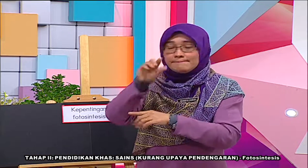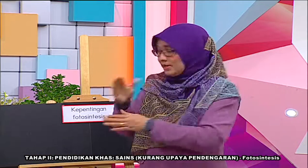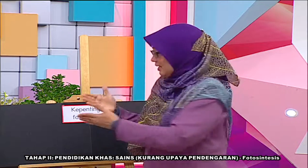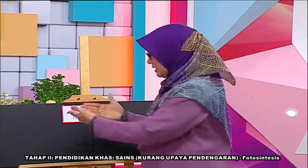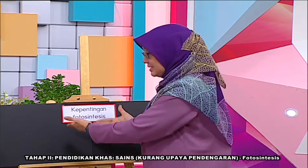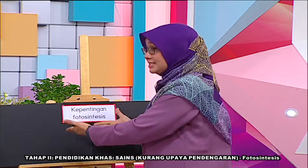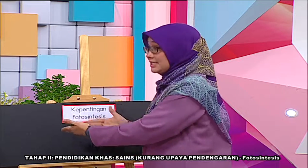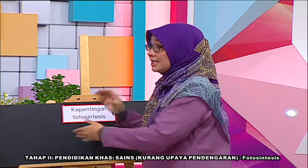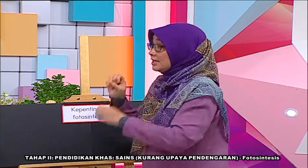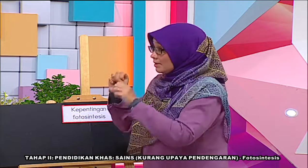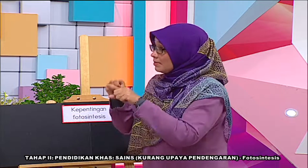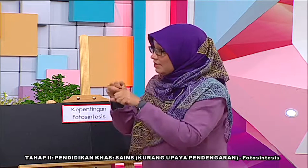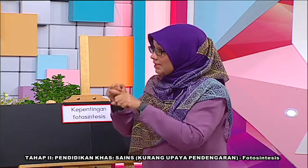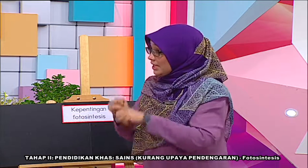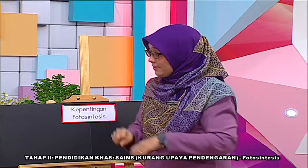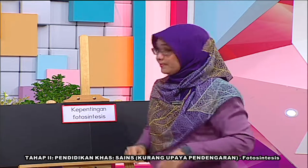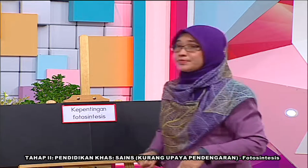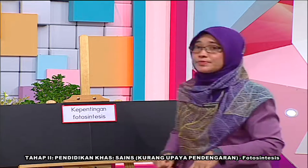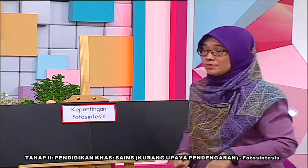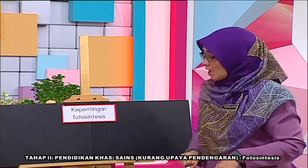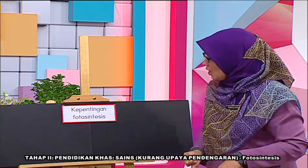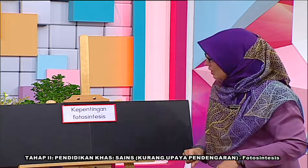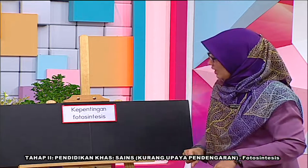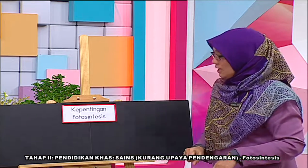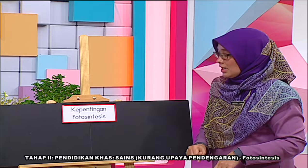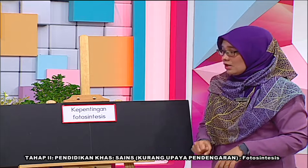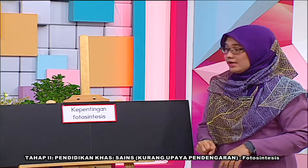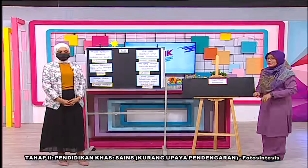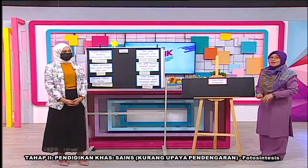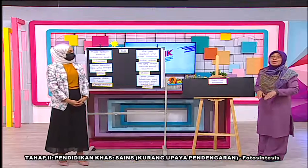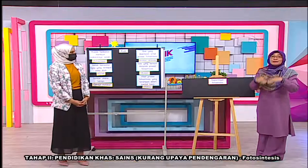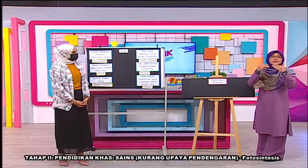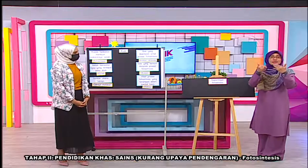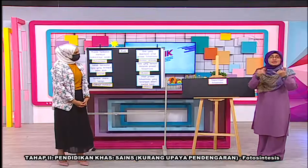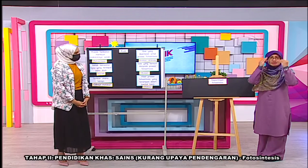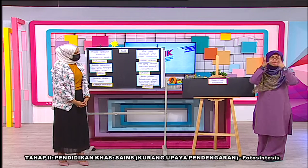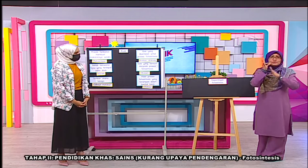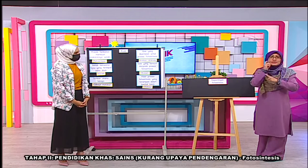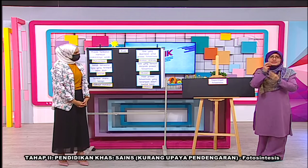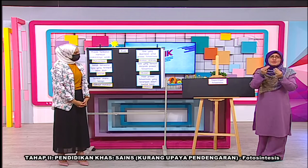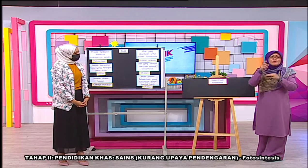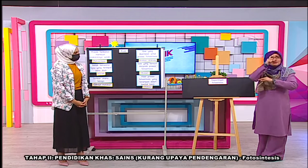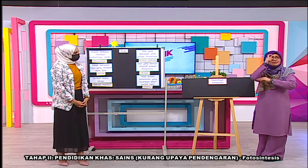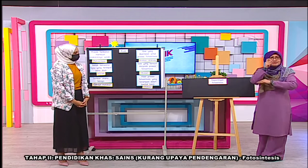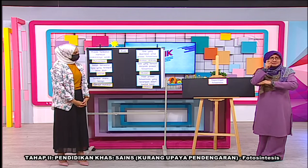tampan disini boleh boleh saya boleh oke oright sekarang chegu Fatin mau tanya